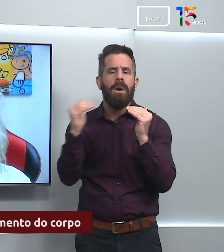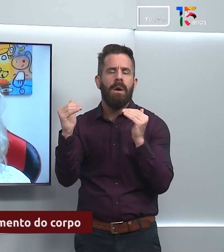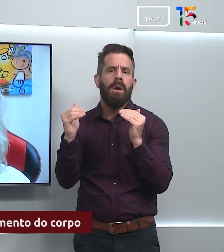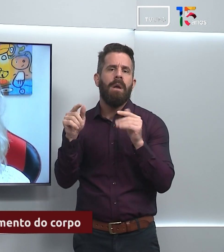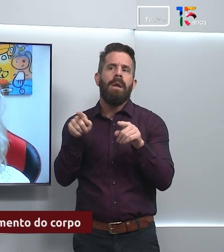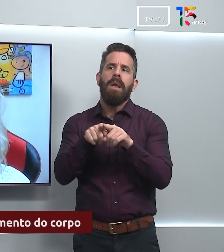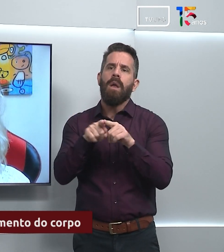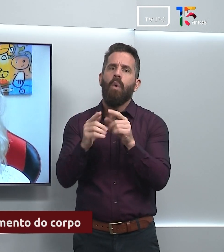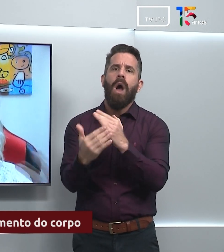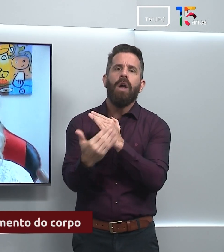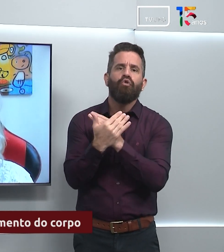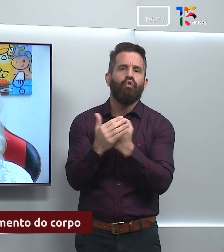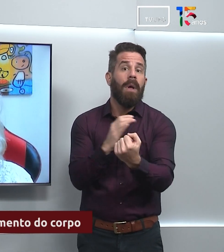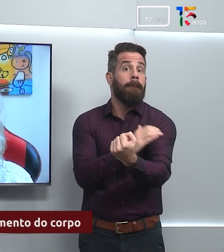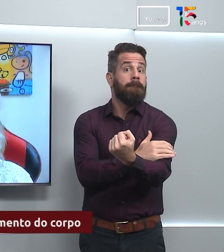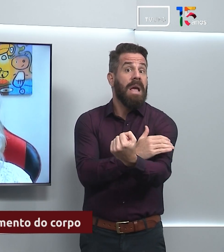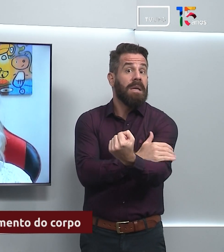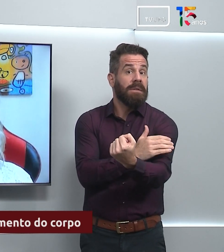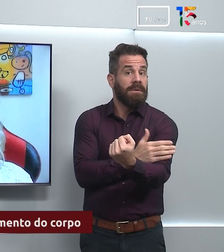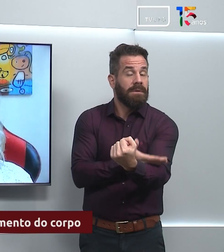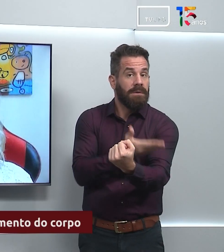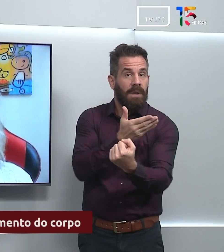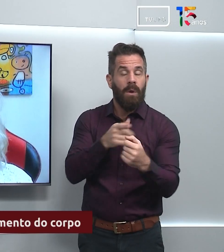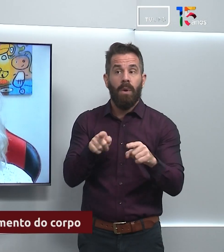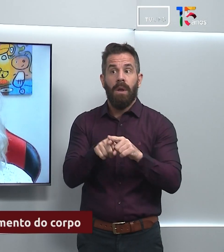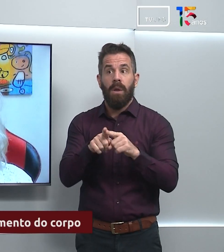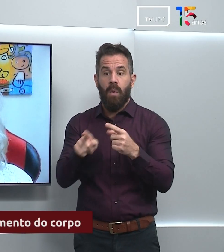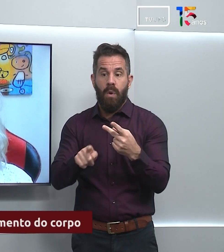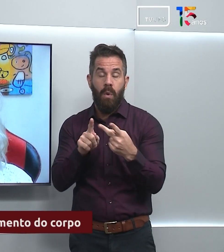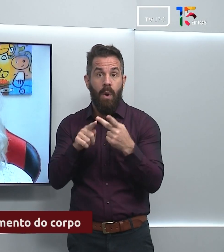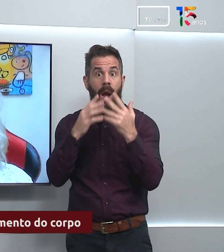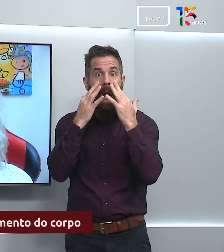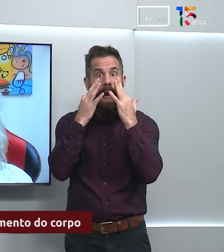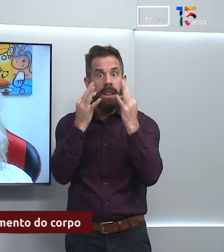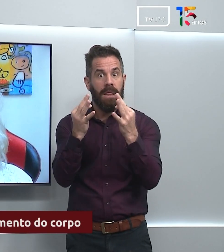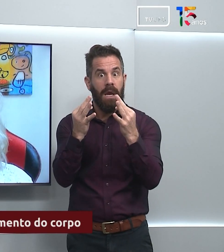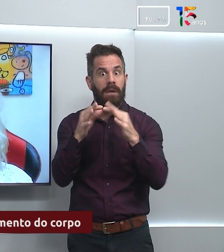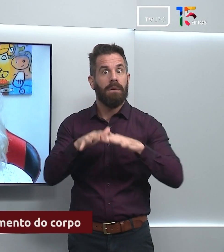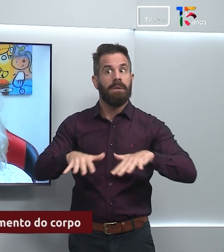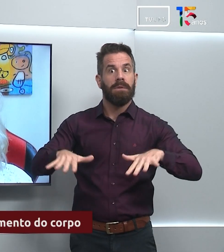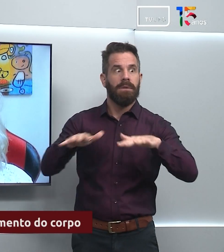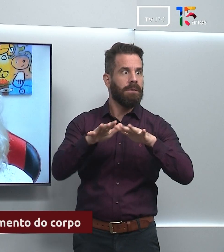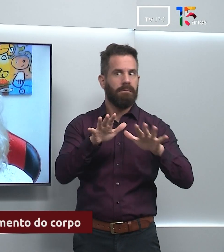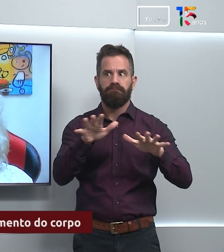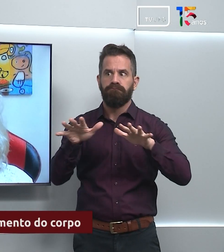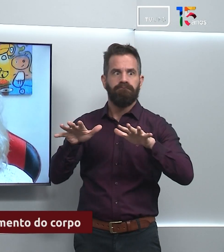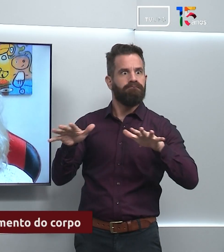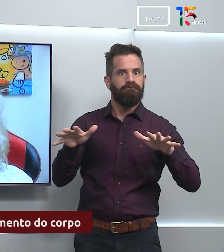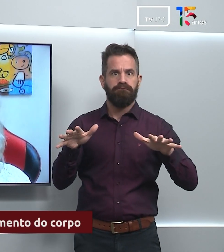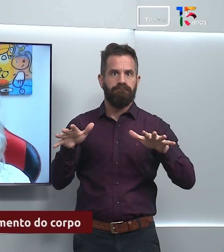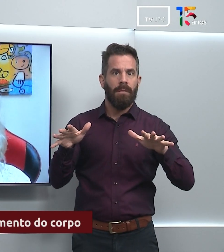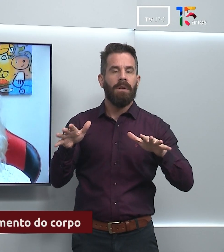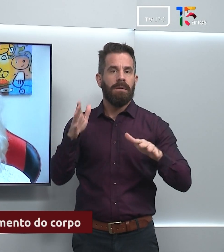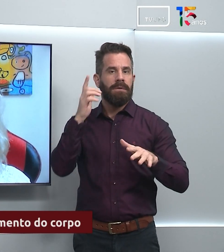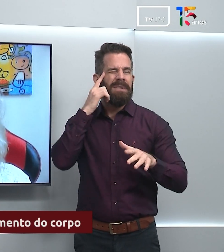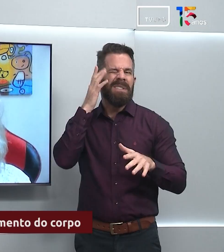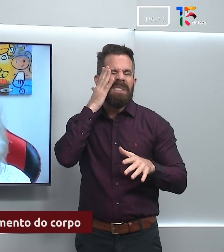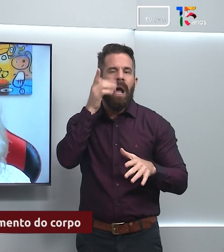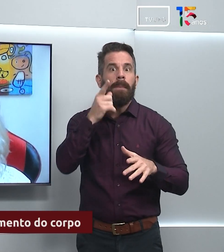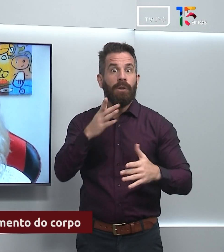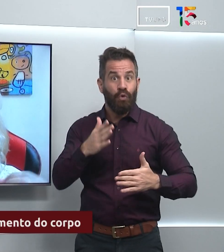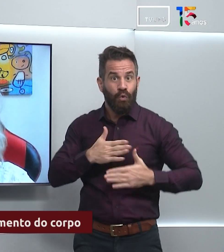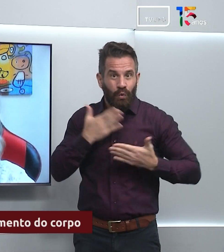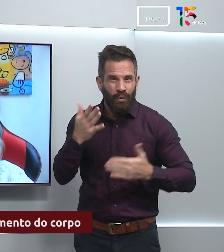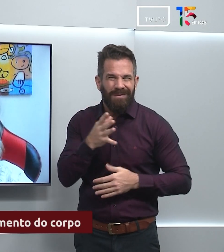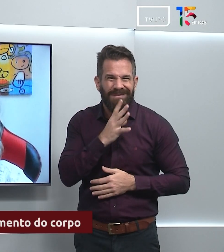manter a pressão no nível normal, você ficar mais alerta, e sabe quando você leva um susto, vamos dizer que a